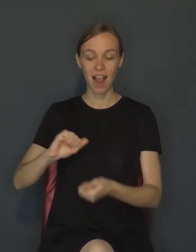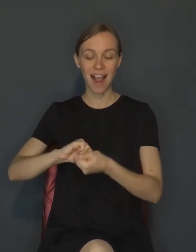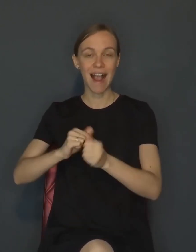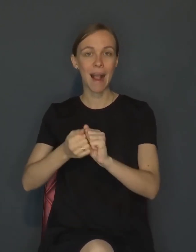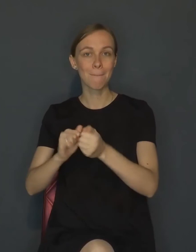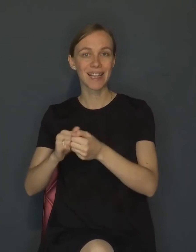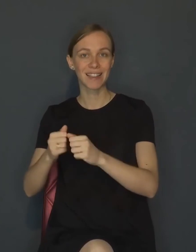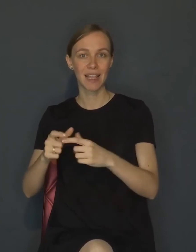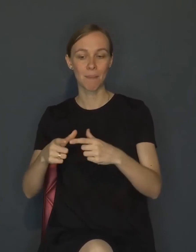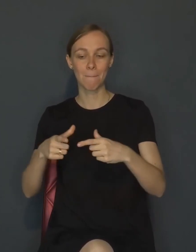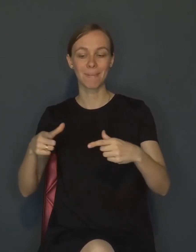плитами.